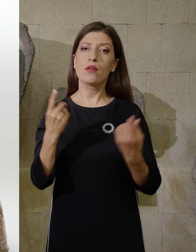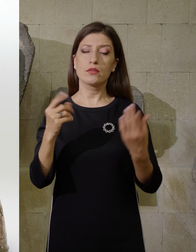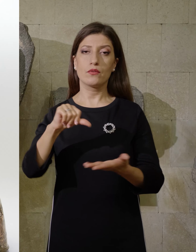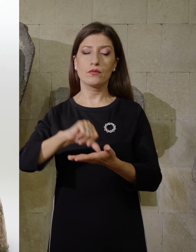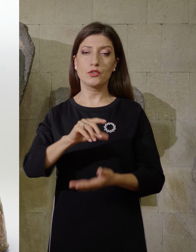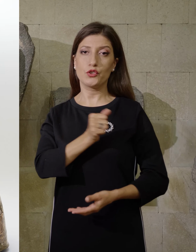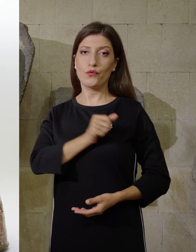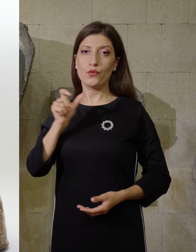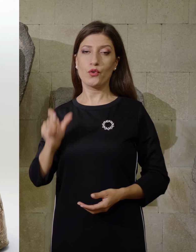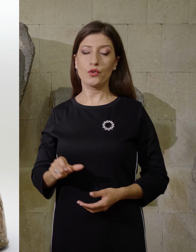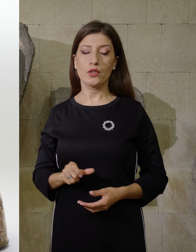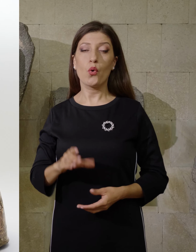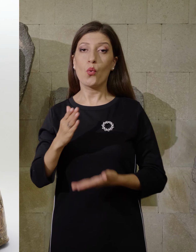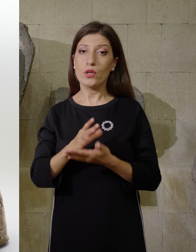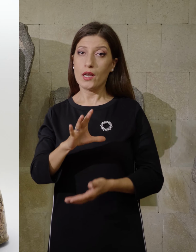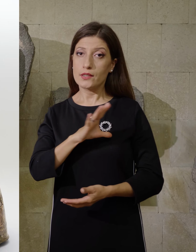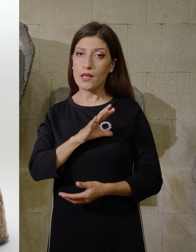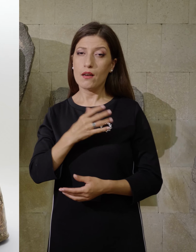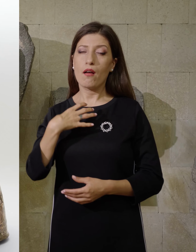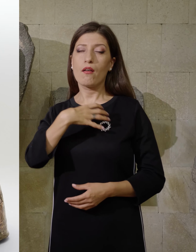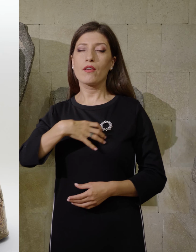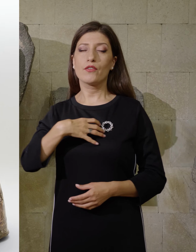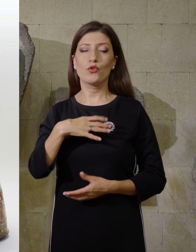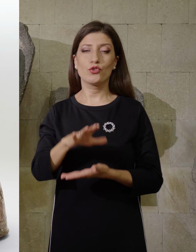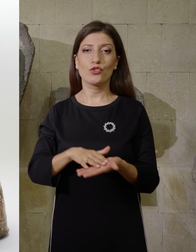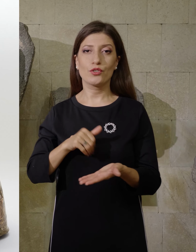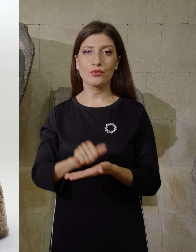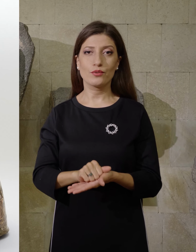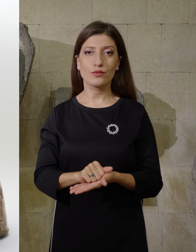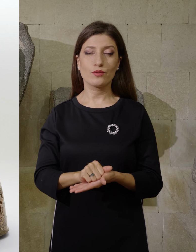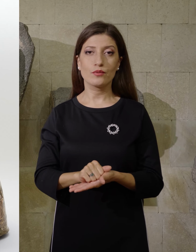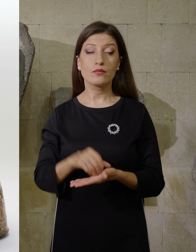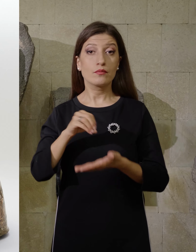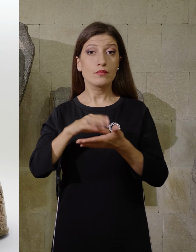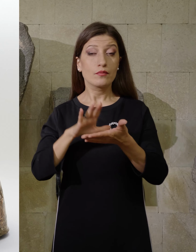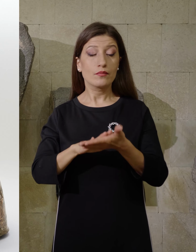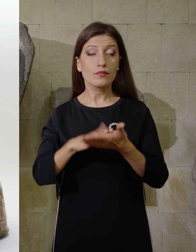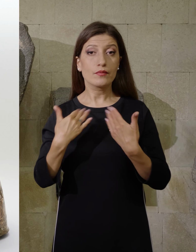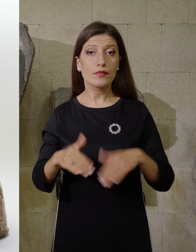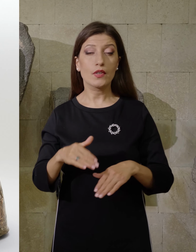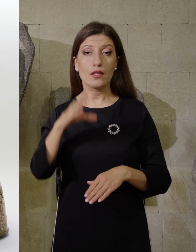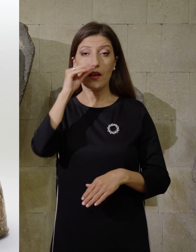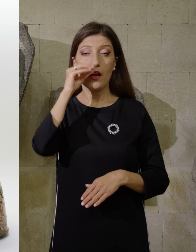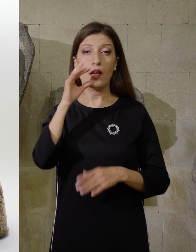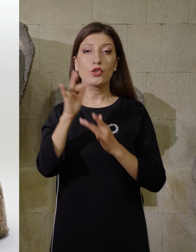զինվորականի և ունեցել է ծիսական նշանակություն։ Թվագրվում է Քրիստոսից առաջ 764-735